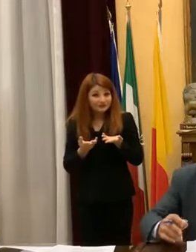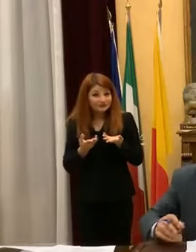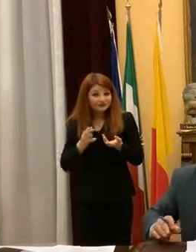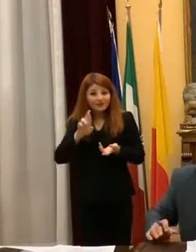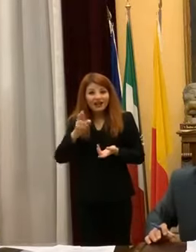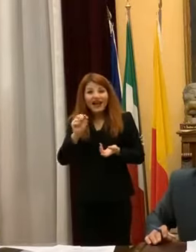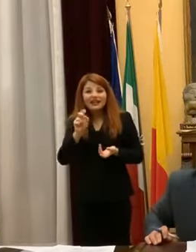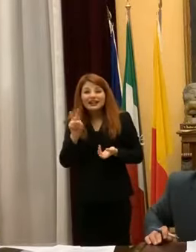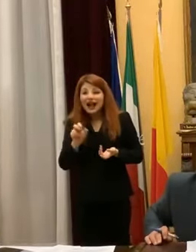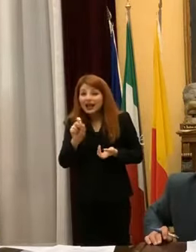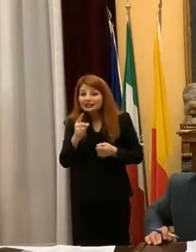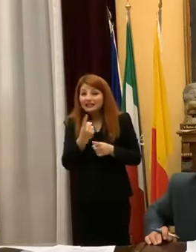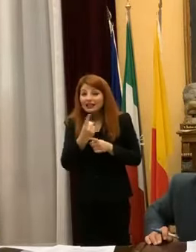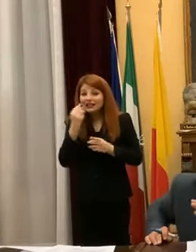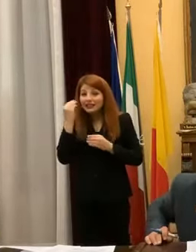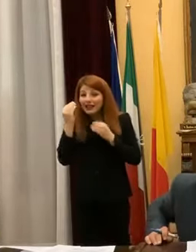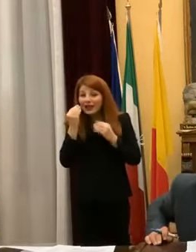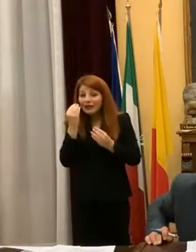provocandomi la mia richiesta di